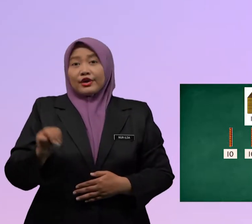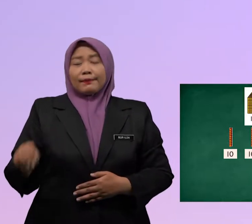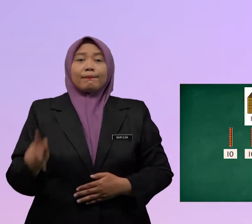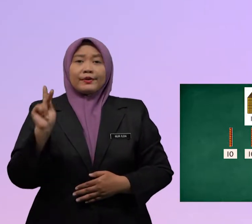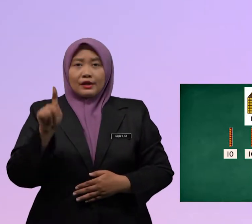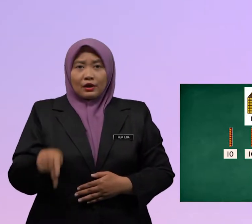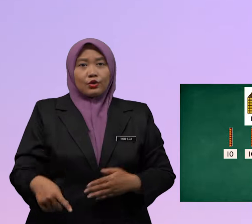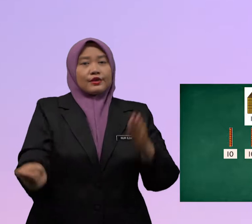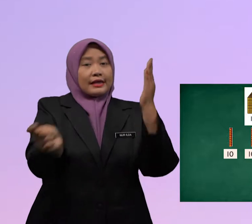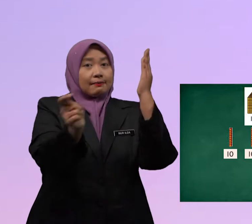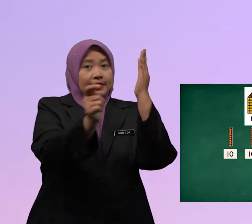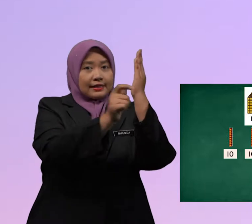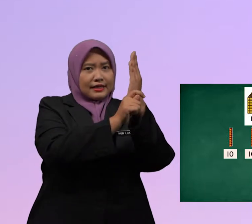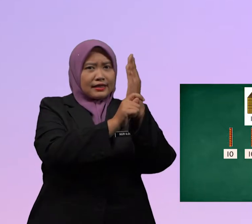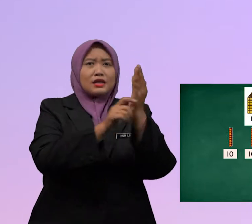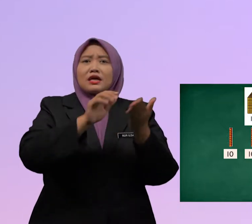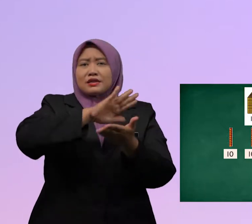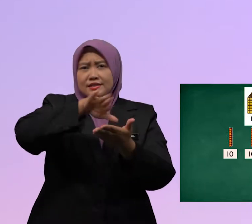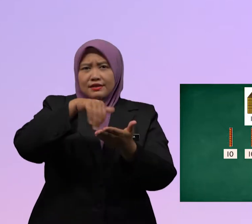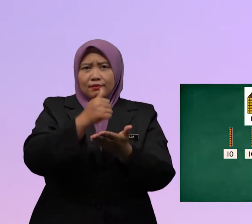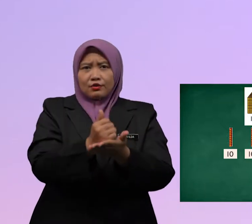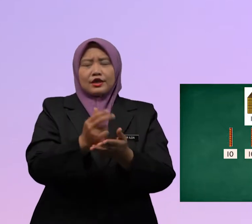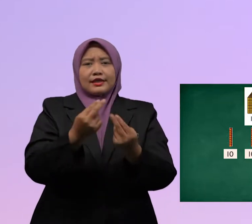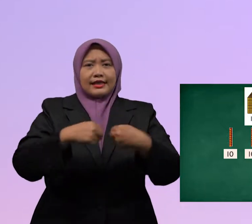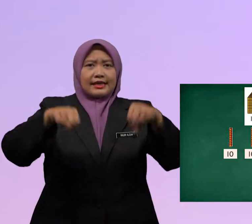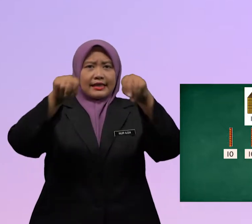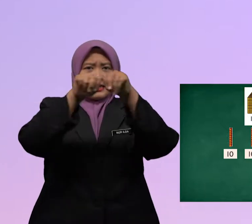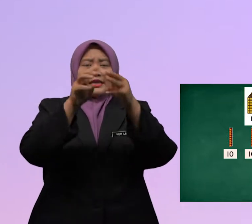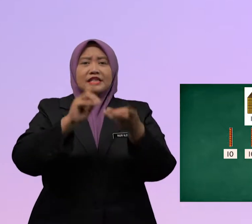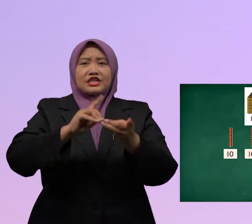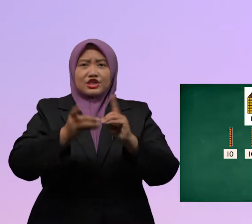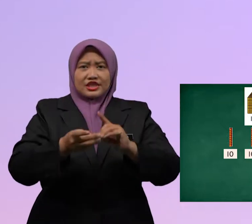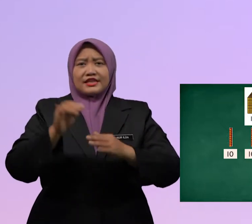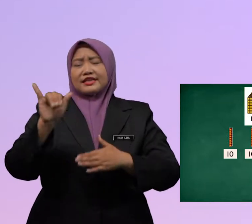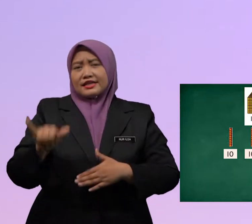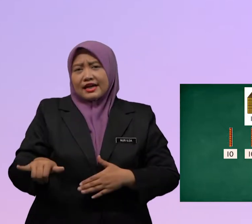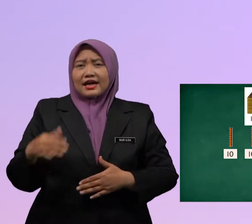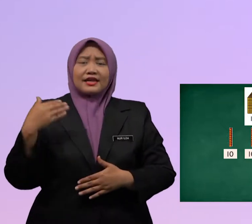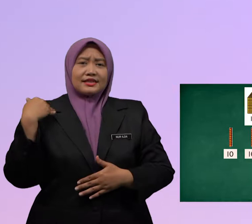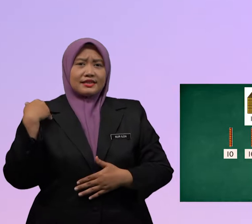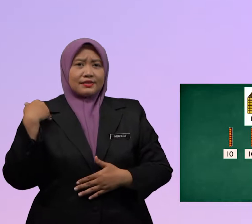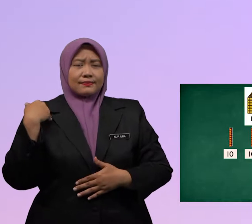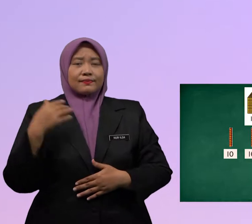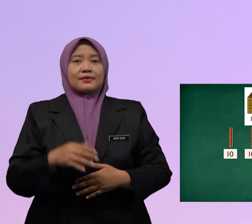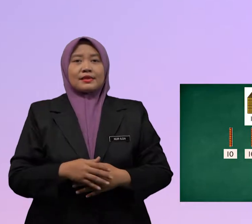murid perlu tambahkan semua nilai digit yang ada.